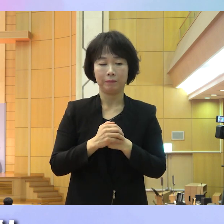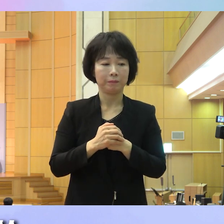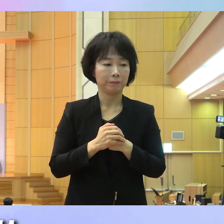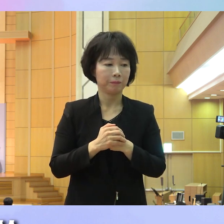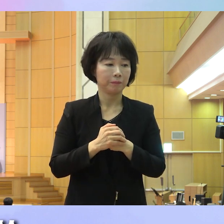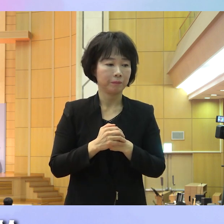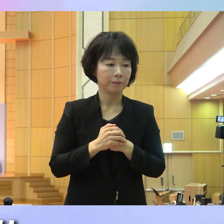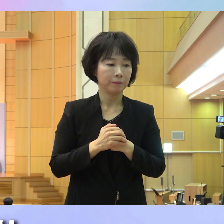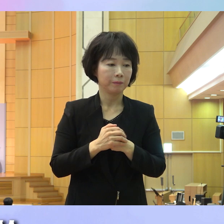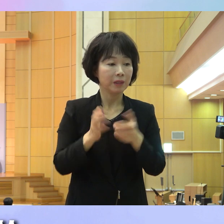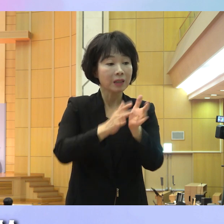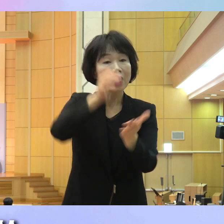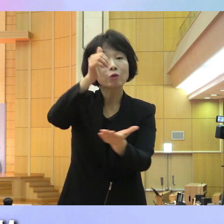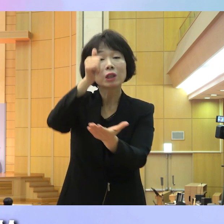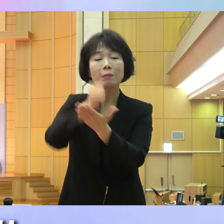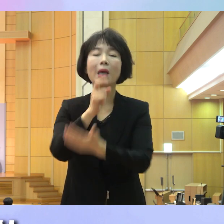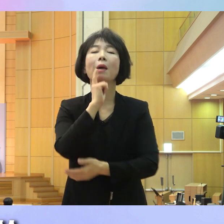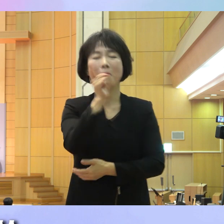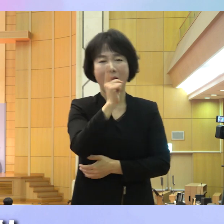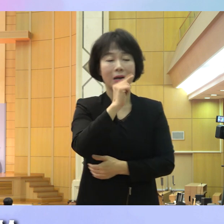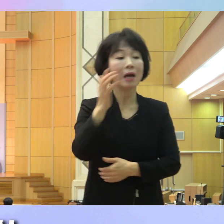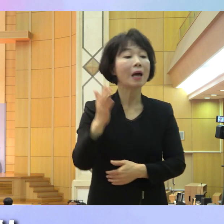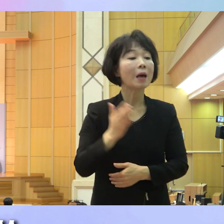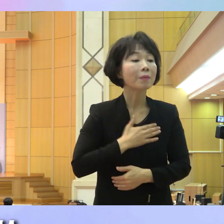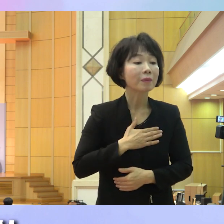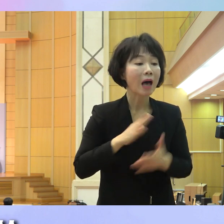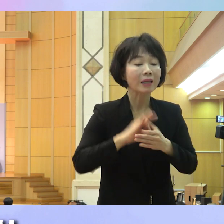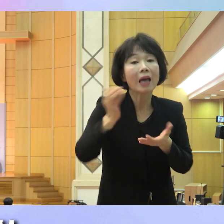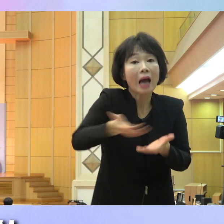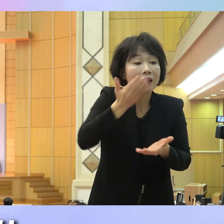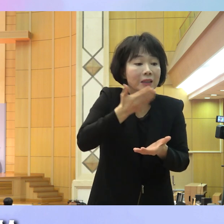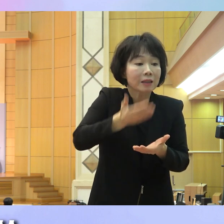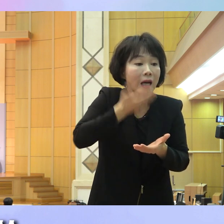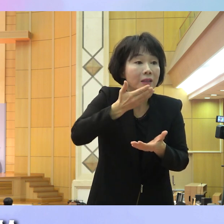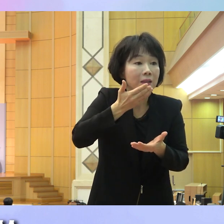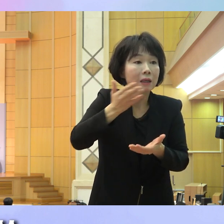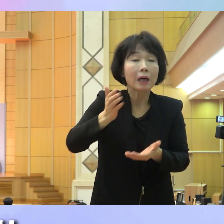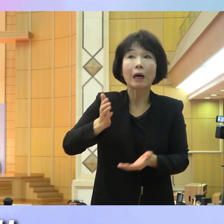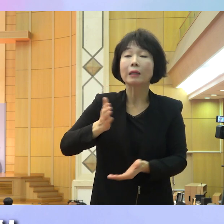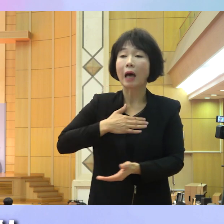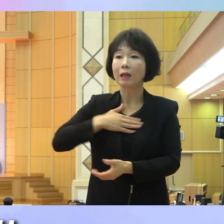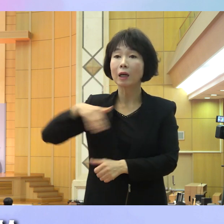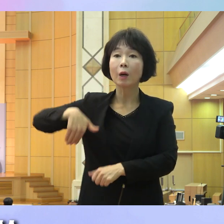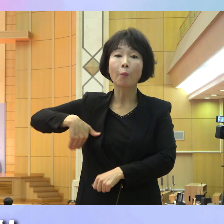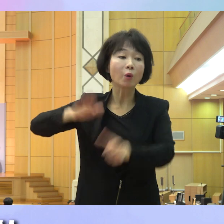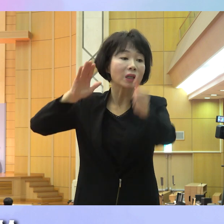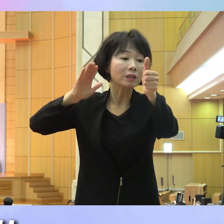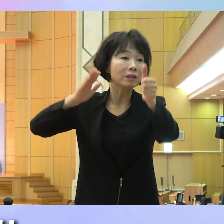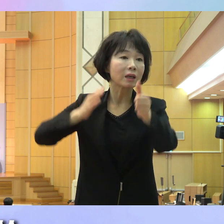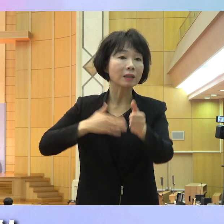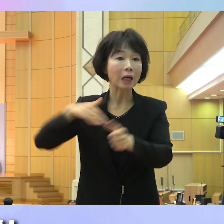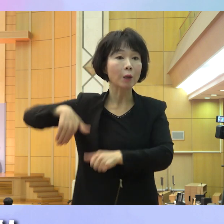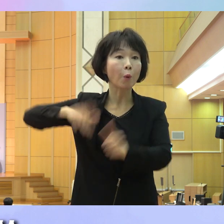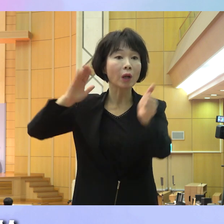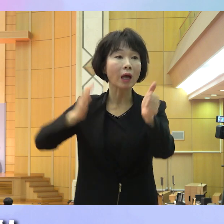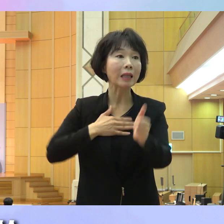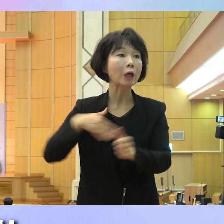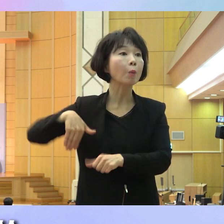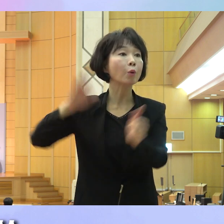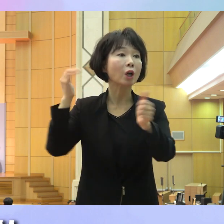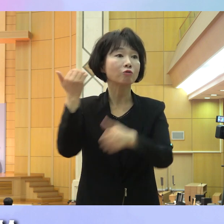예수께서 이르시되 나의 양식은 나를 보내신 내가 너희에게 줄 양식은 이